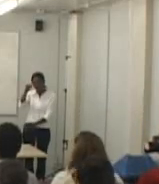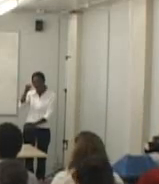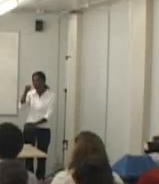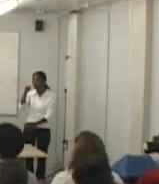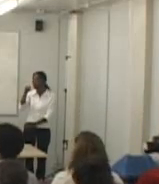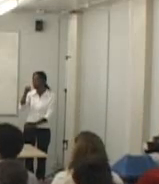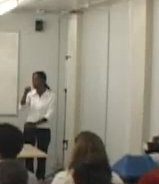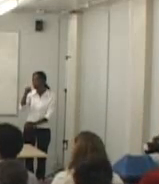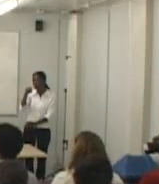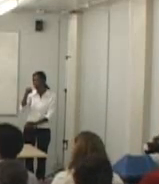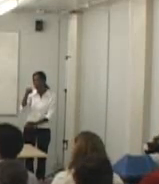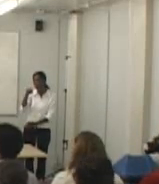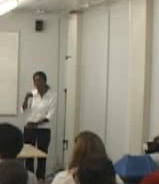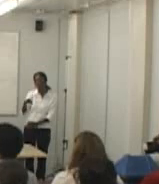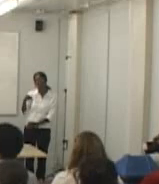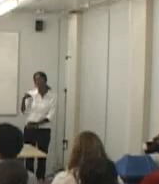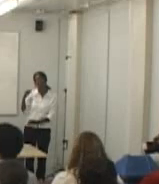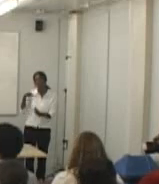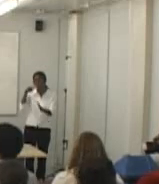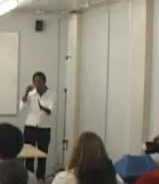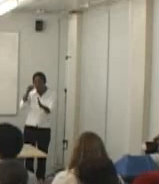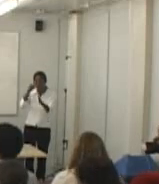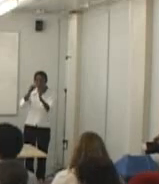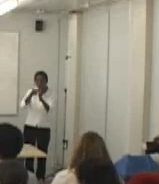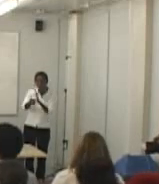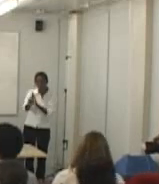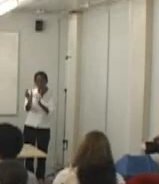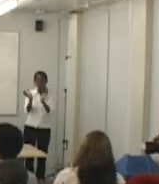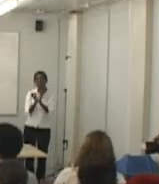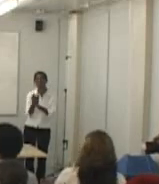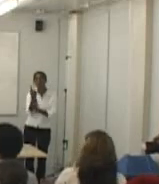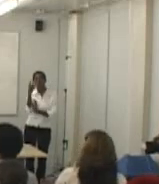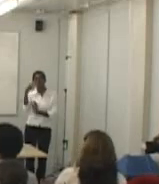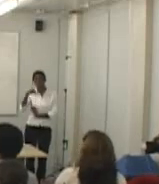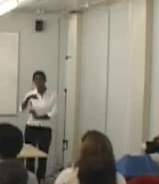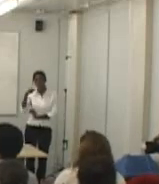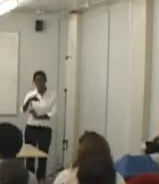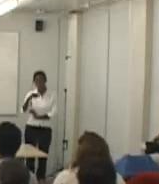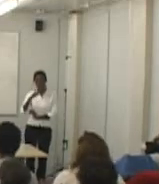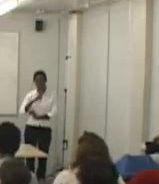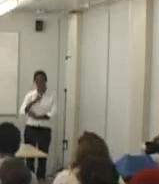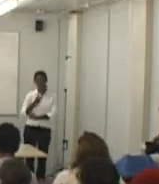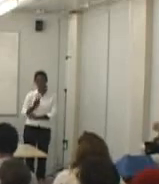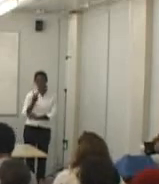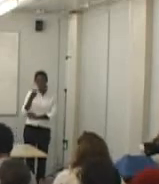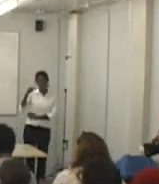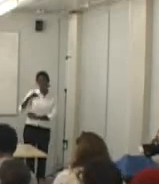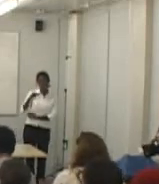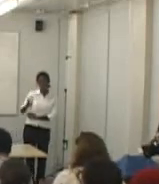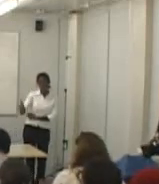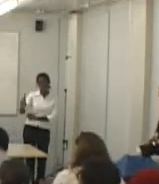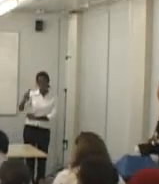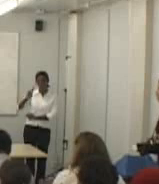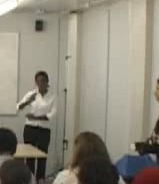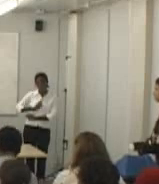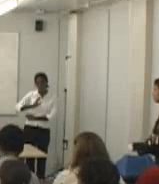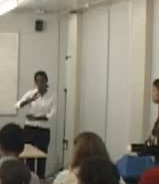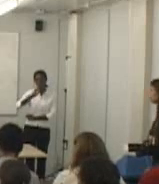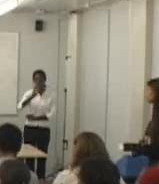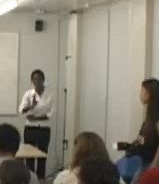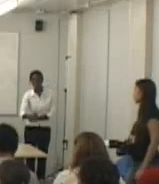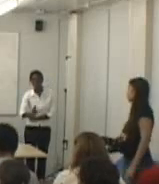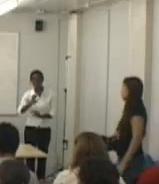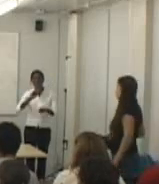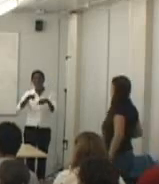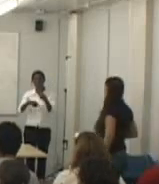esse esse candidato fará uma pergunta em um minuto haverá 3 minutos paraa resposta haverá mais 1 minuto e